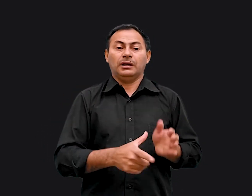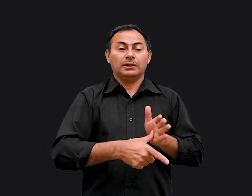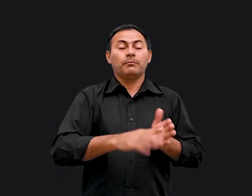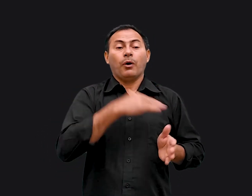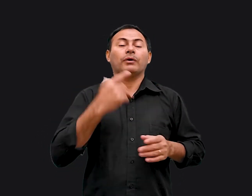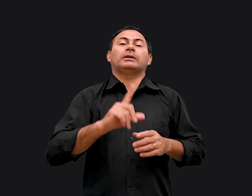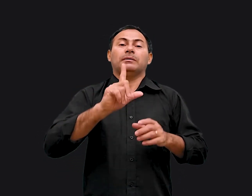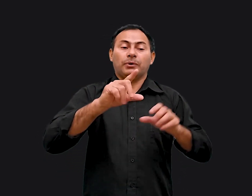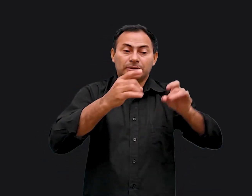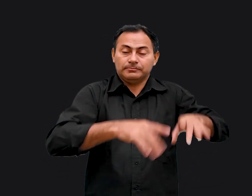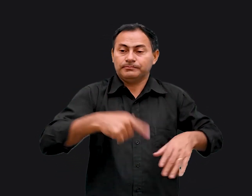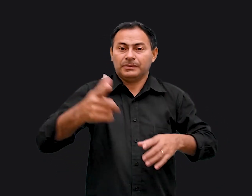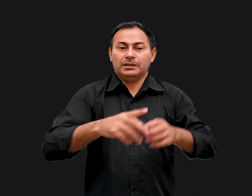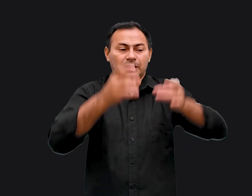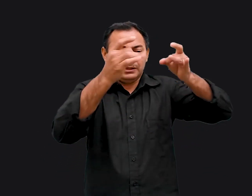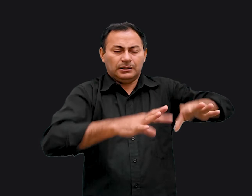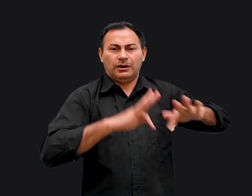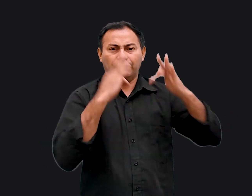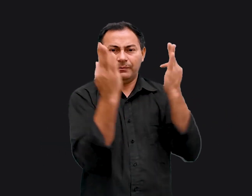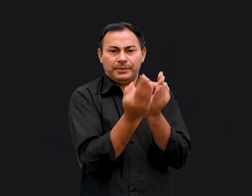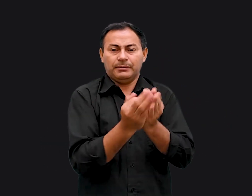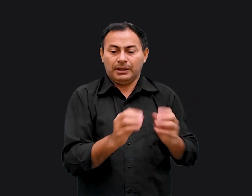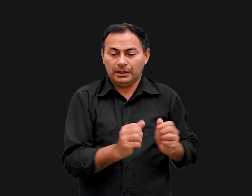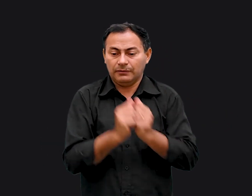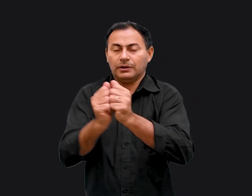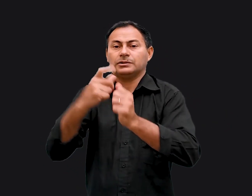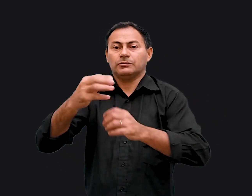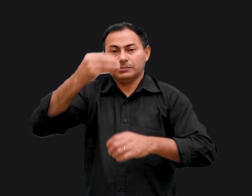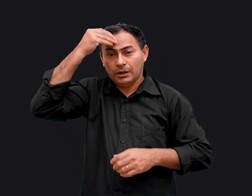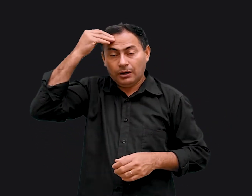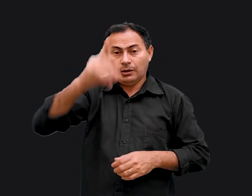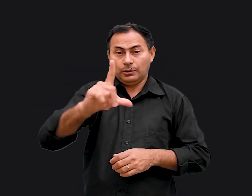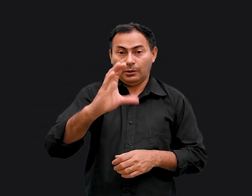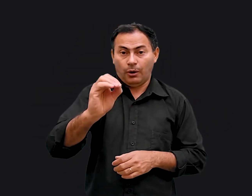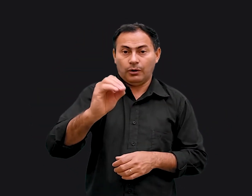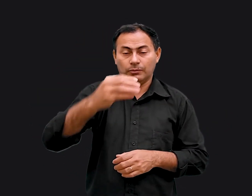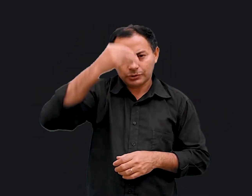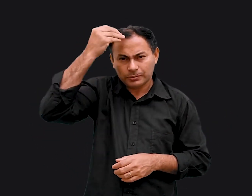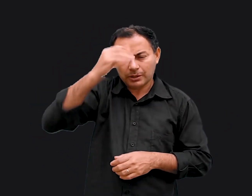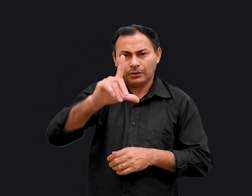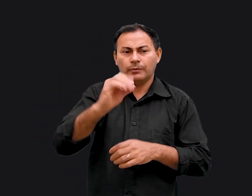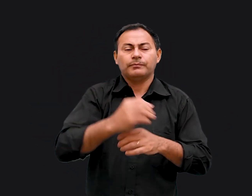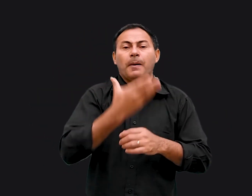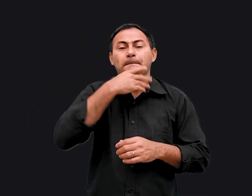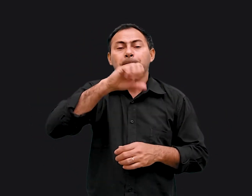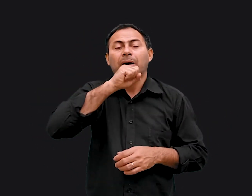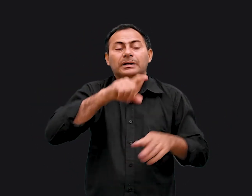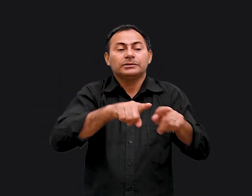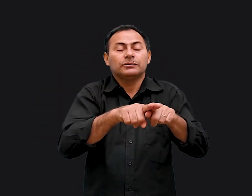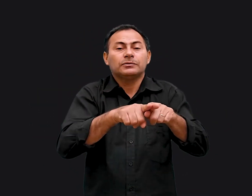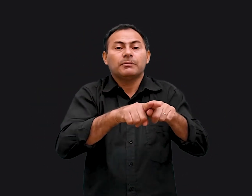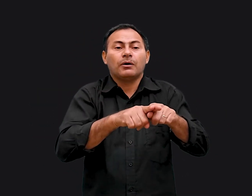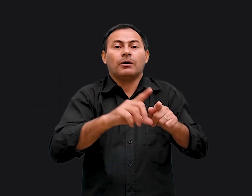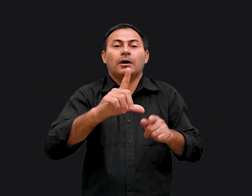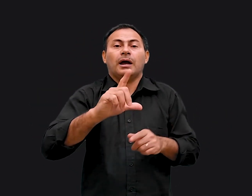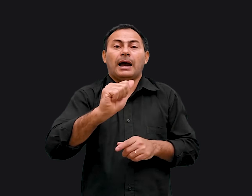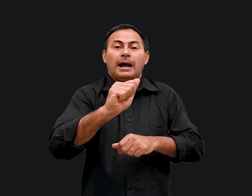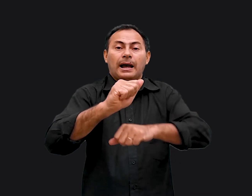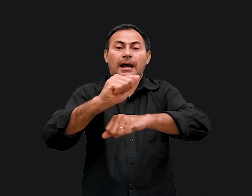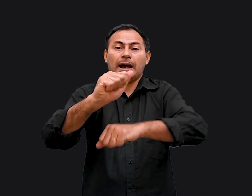Ele foi dito para abandonar todos os seus parentes, mas ele levou o seu sobrinho Ló. Seu pai tinha um irmão chamado Arão. Ló era filho de